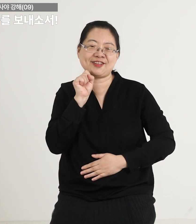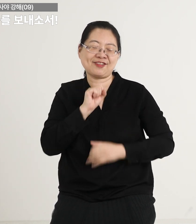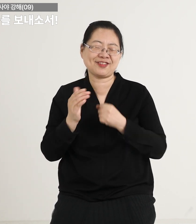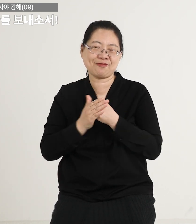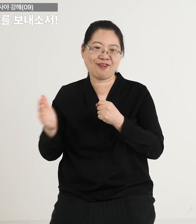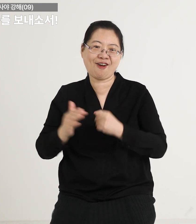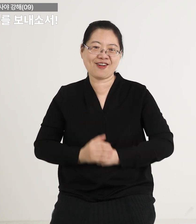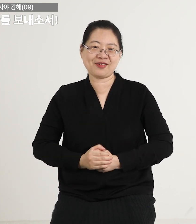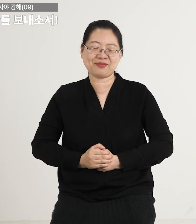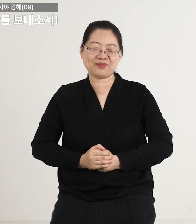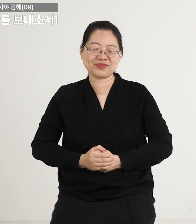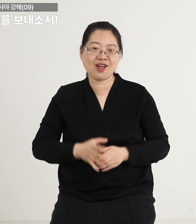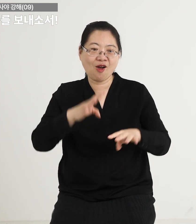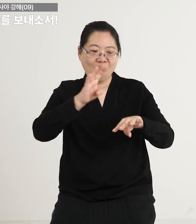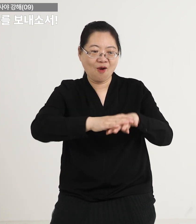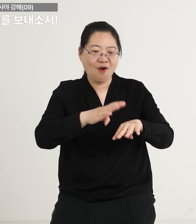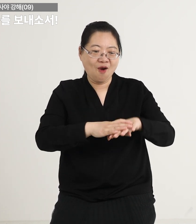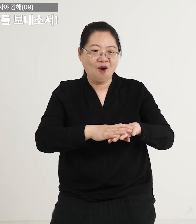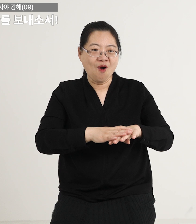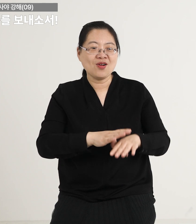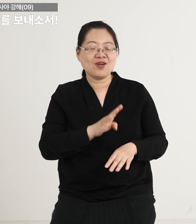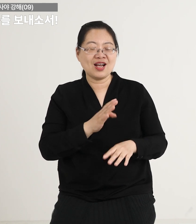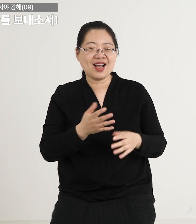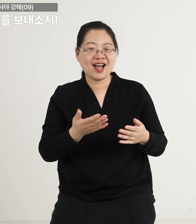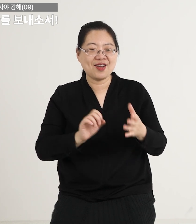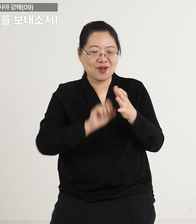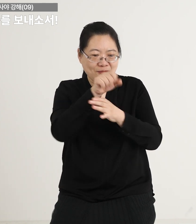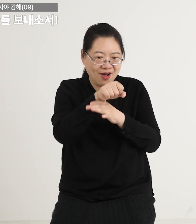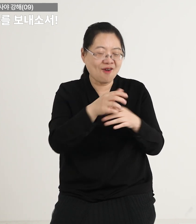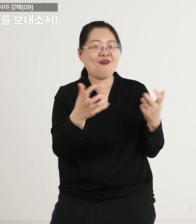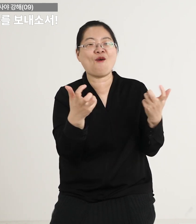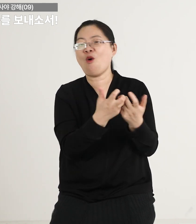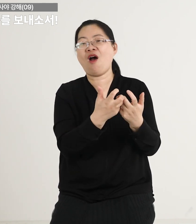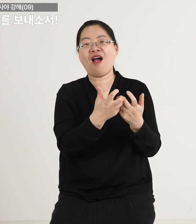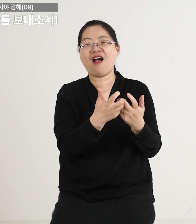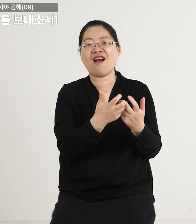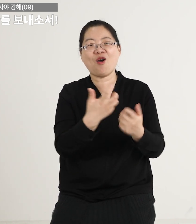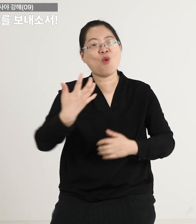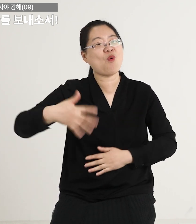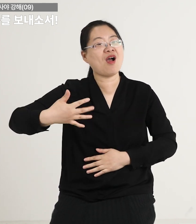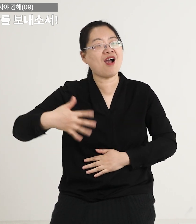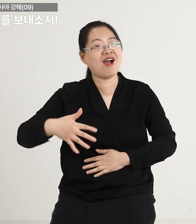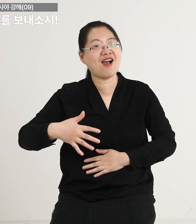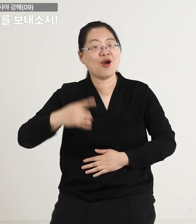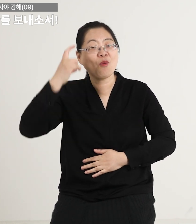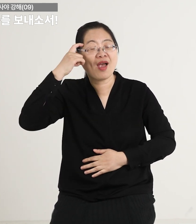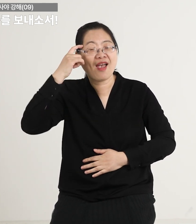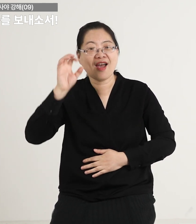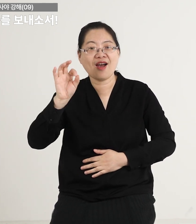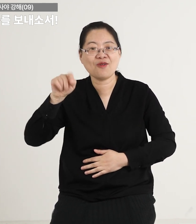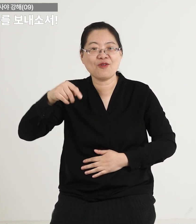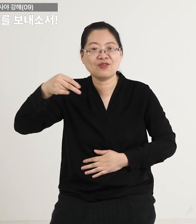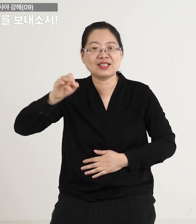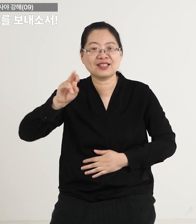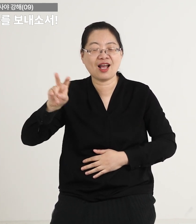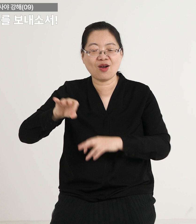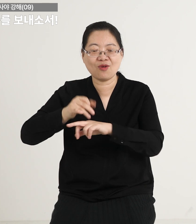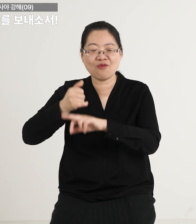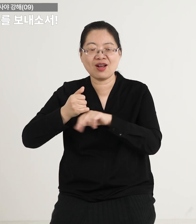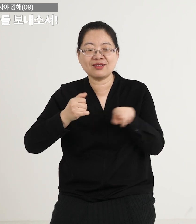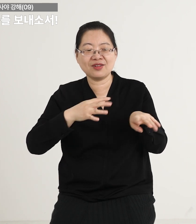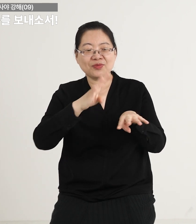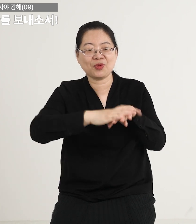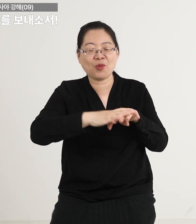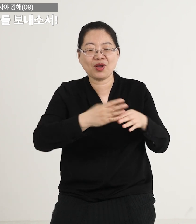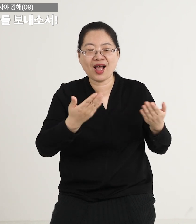농사도 어마어마하게 번창을 했어요. 농사를 또 이분이 좋아했던 것 같아요. 좋아했다는